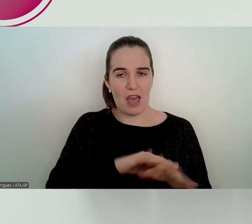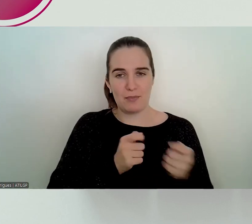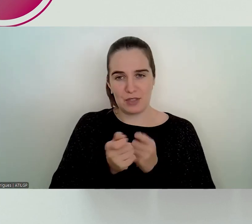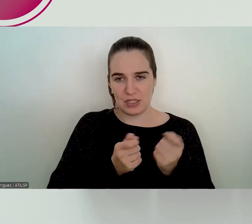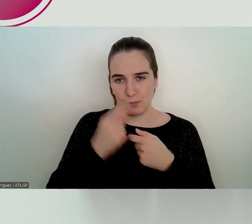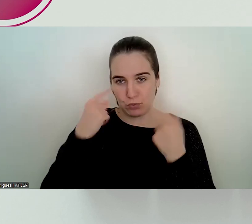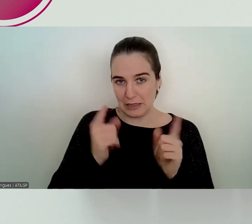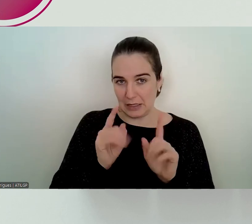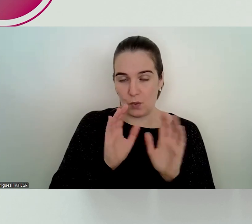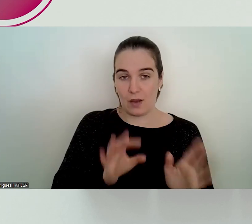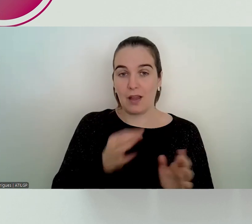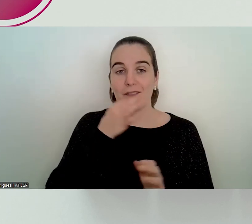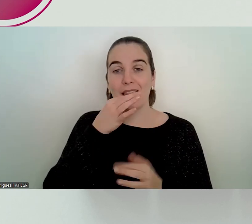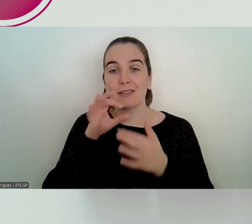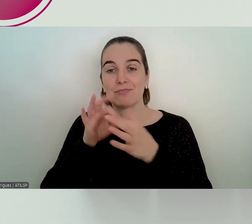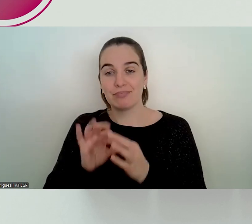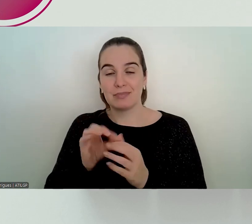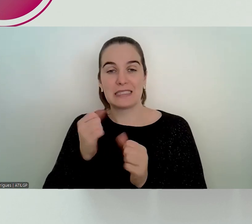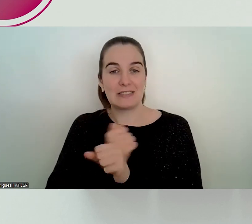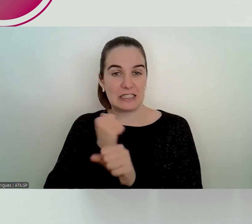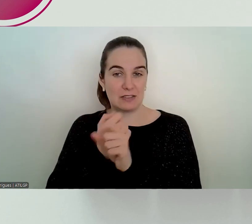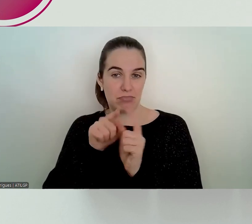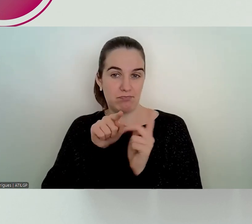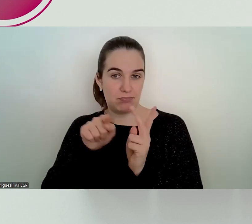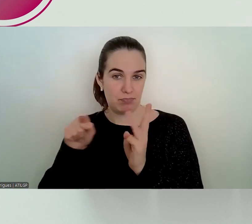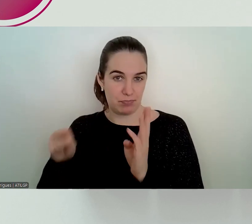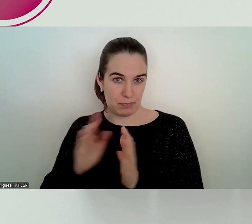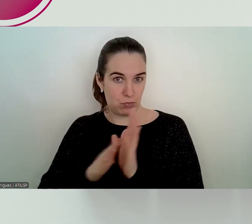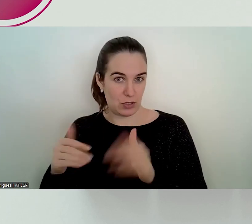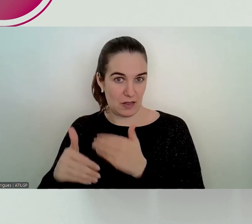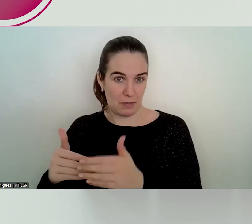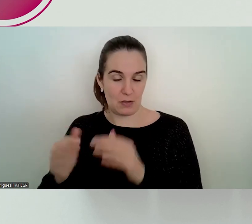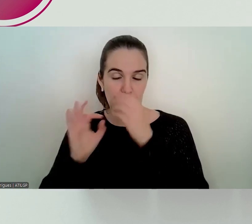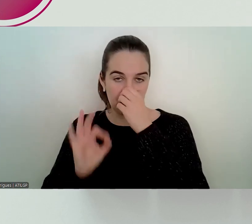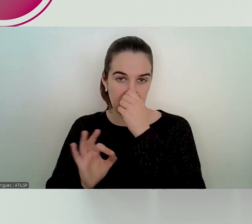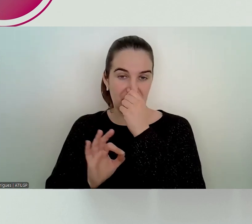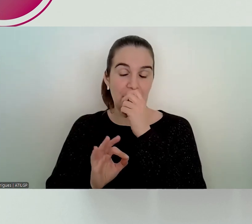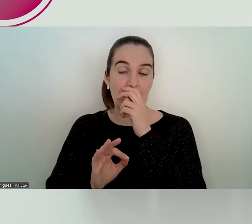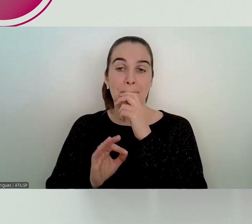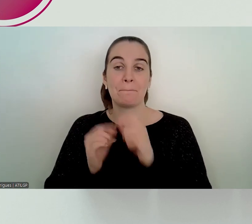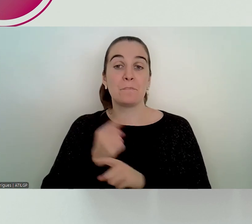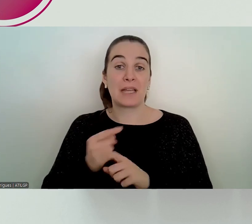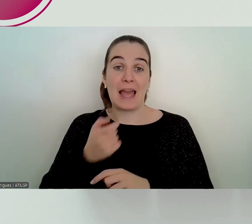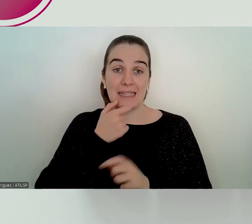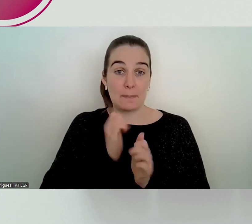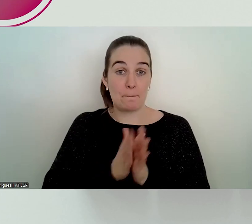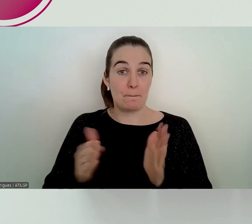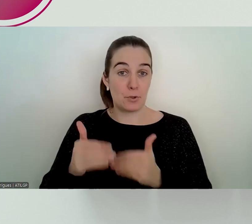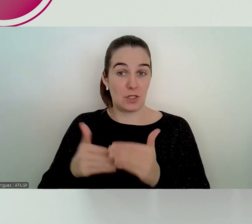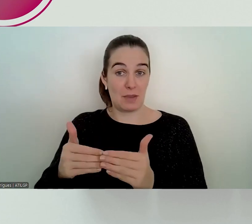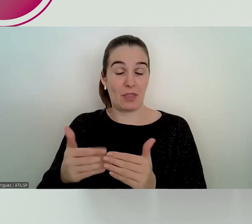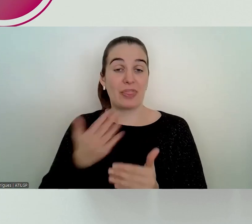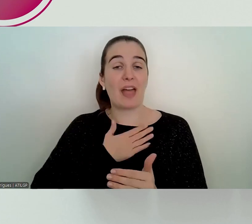pública, no que diz respeito à existência de procedimentos, porque de facto a existência dos procedimentos é aquilo que nos